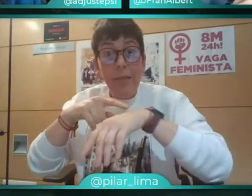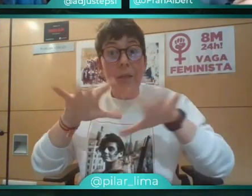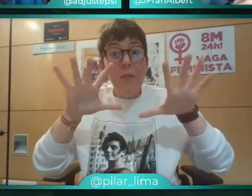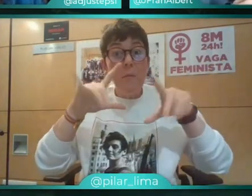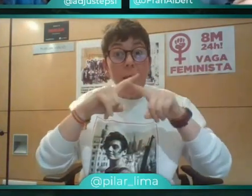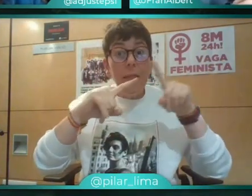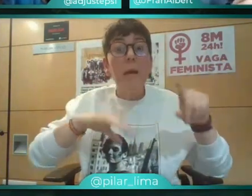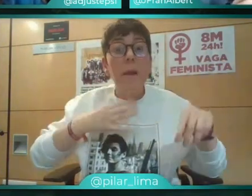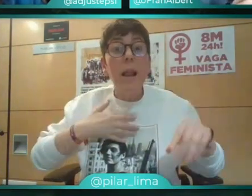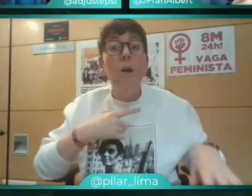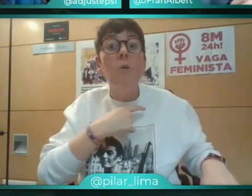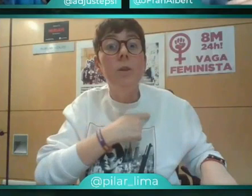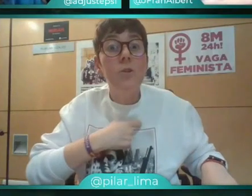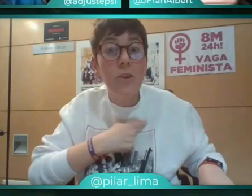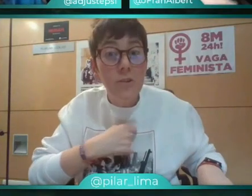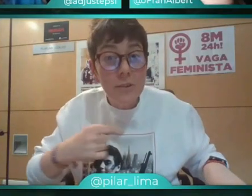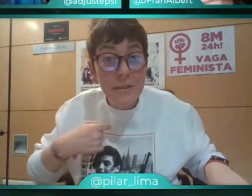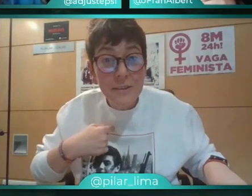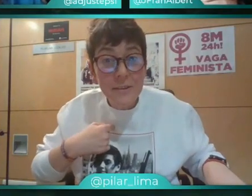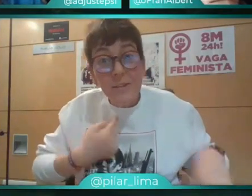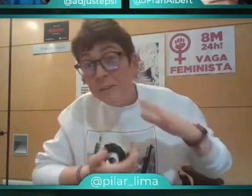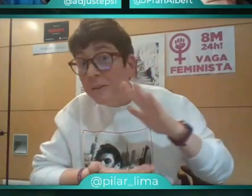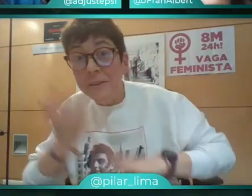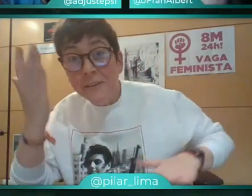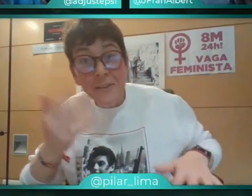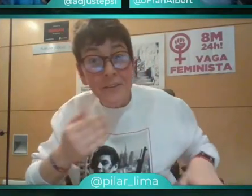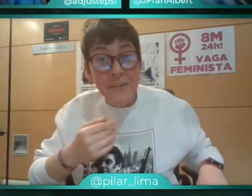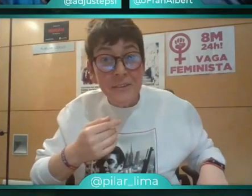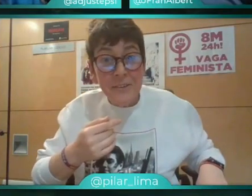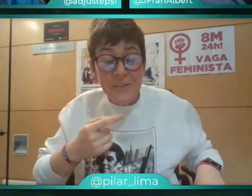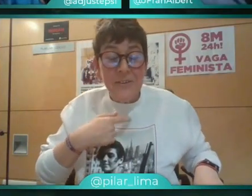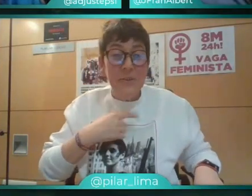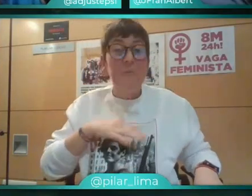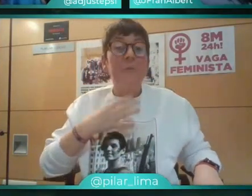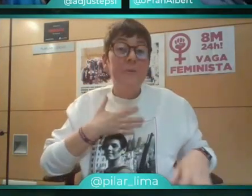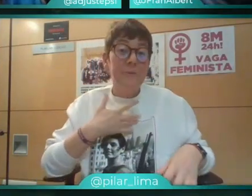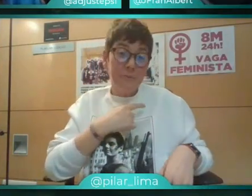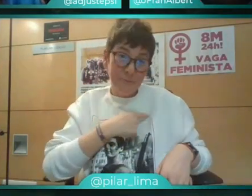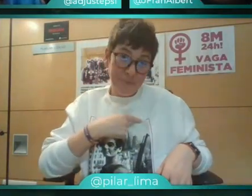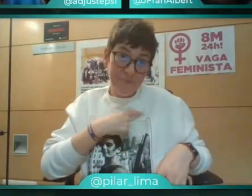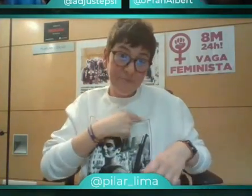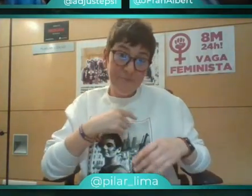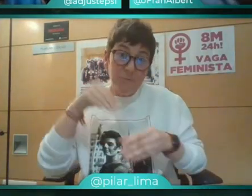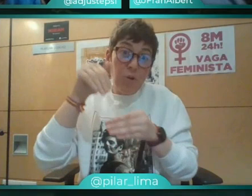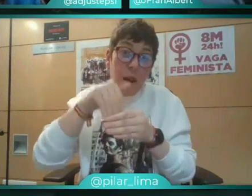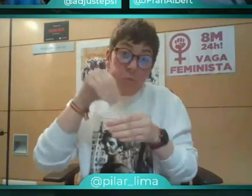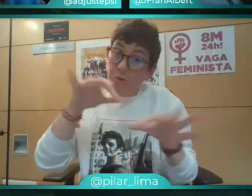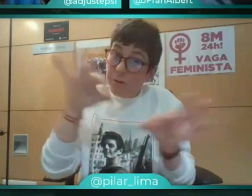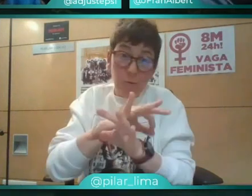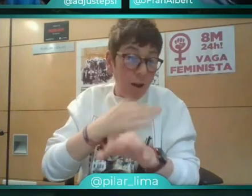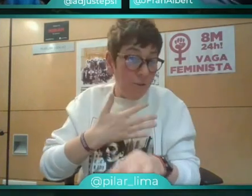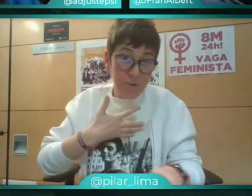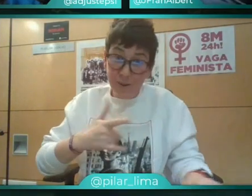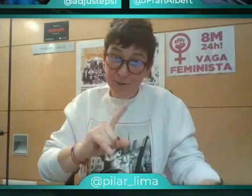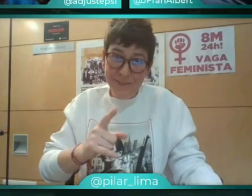esto se difunda y que llegue claro mañana tienes que irte ya ya lo sé Pilar tenemos comisión